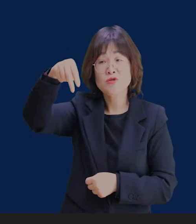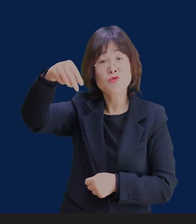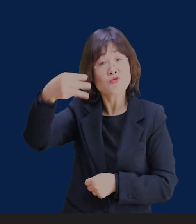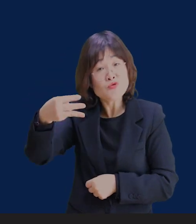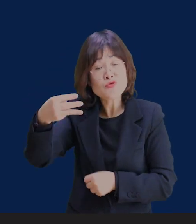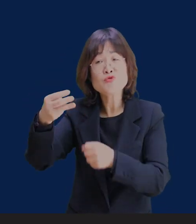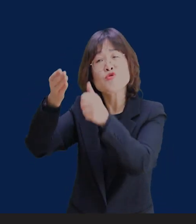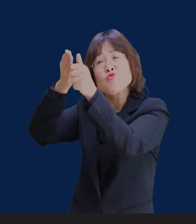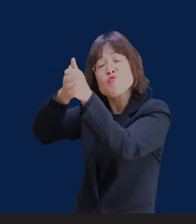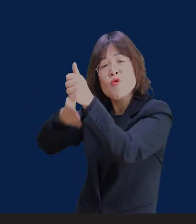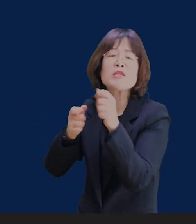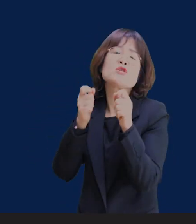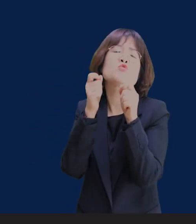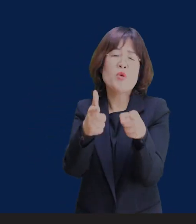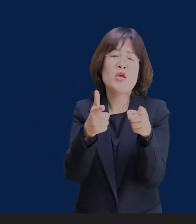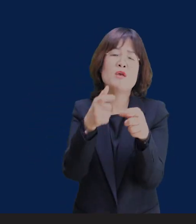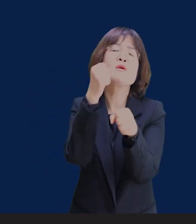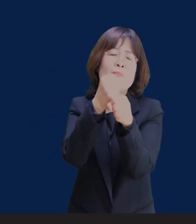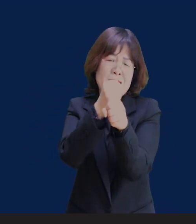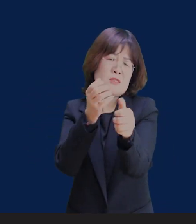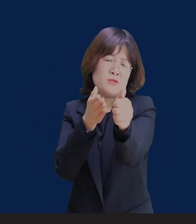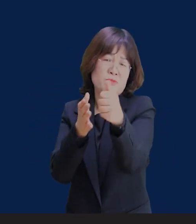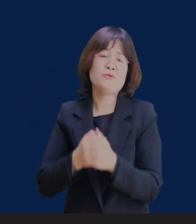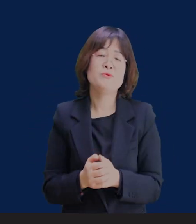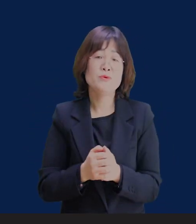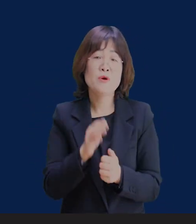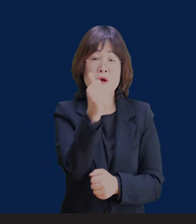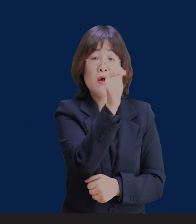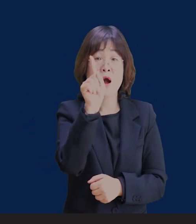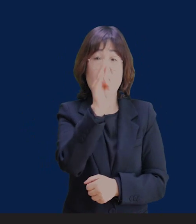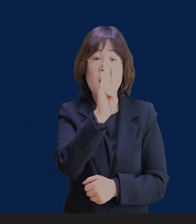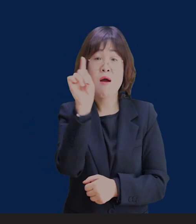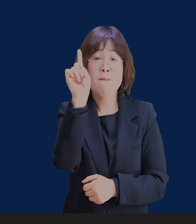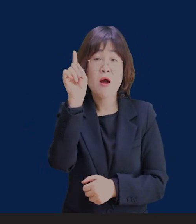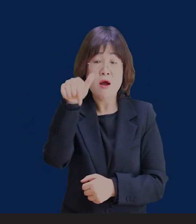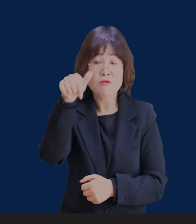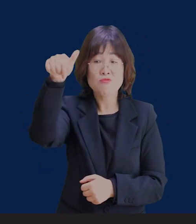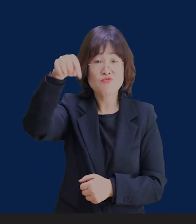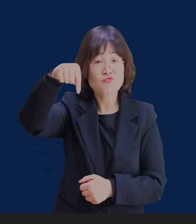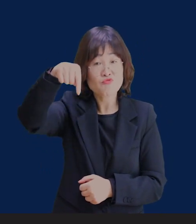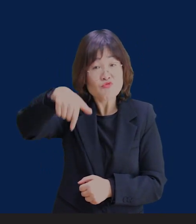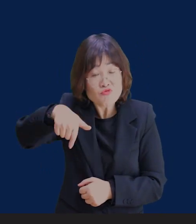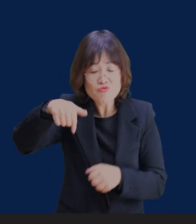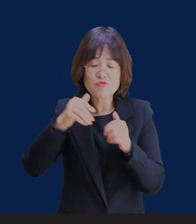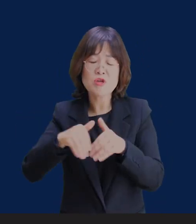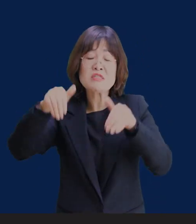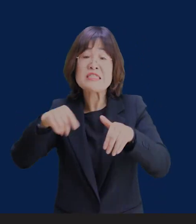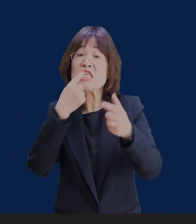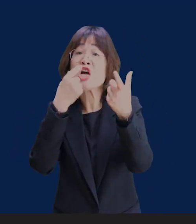긍휼을 구하는 그 기회로 삼아야 합니다. 하박국 선지자의 고백처럼